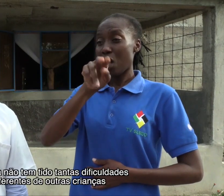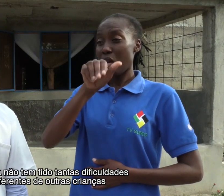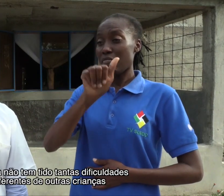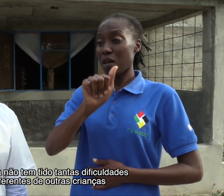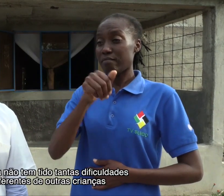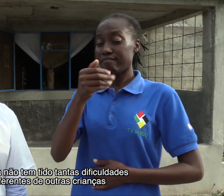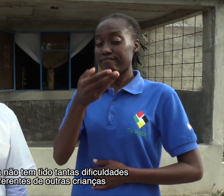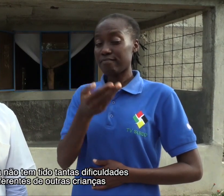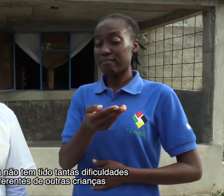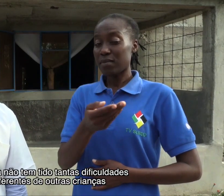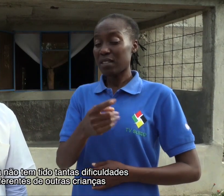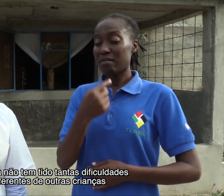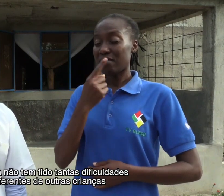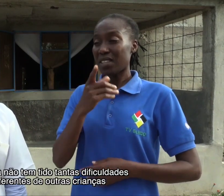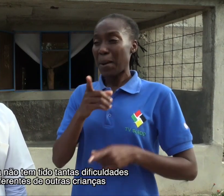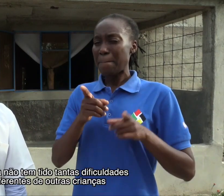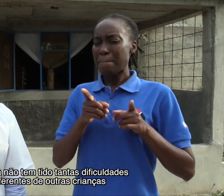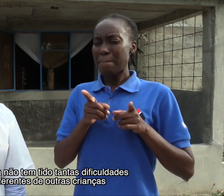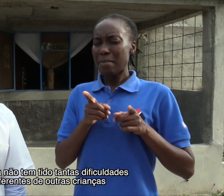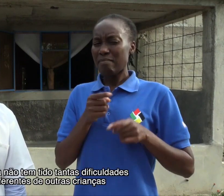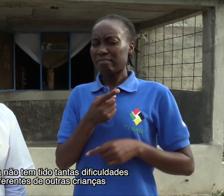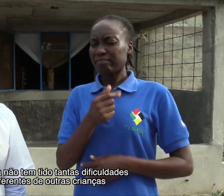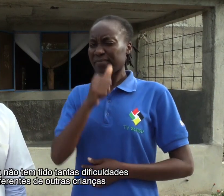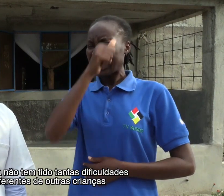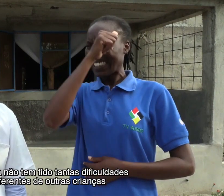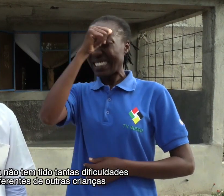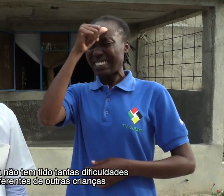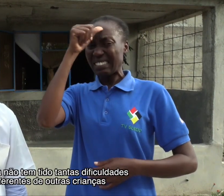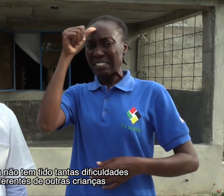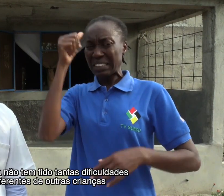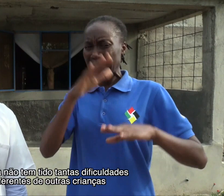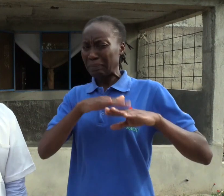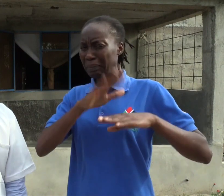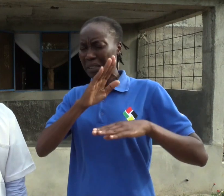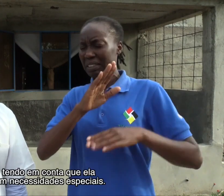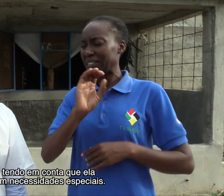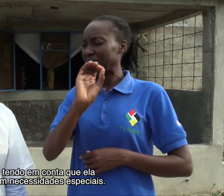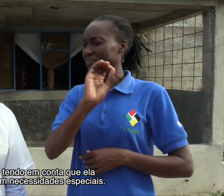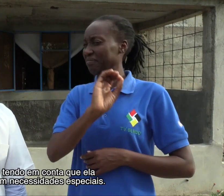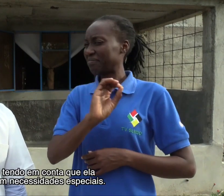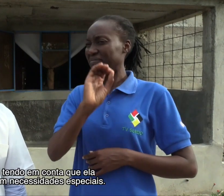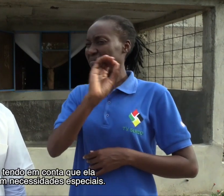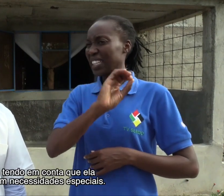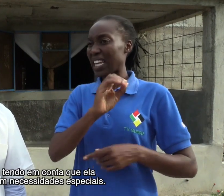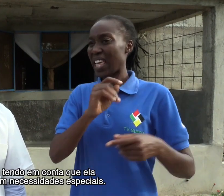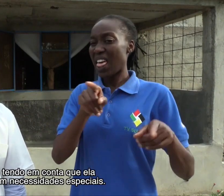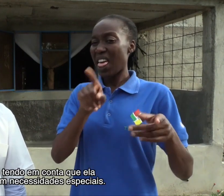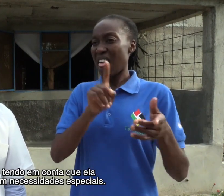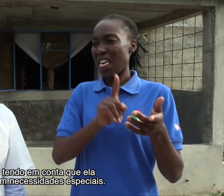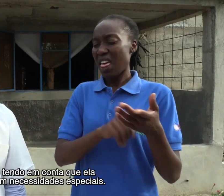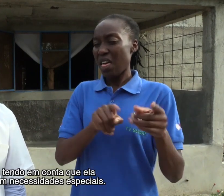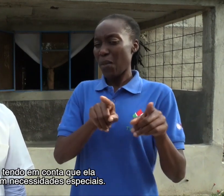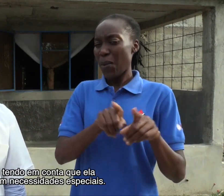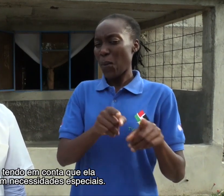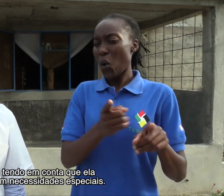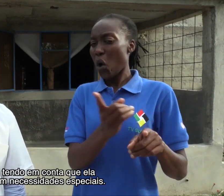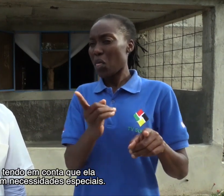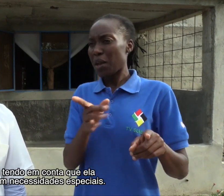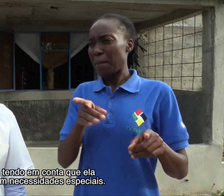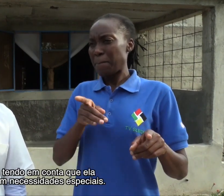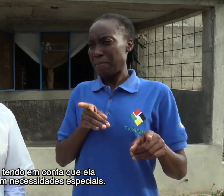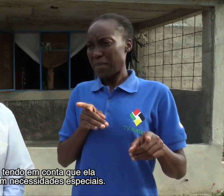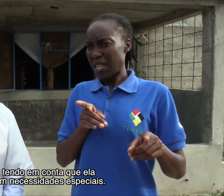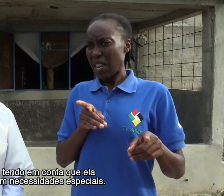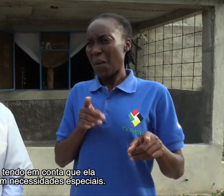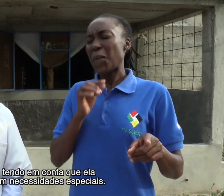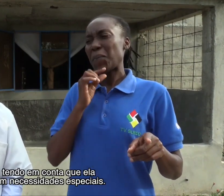não tem tido tantas dificuldades assim, diferente de outras crianças. Normais, né? Tendo em conta que a Joana é uma menina já